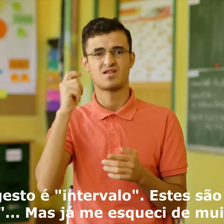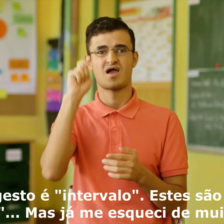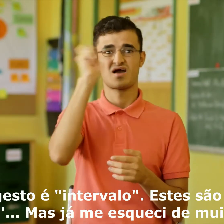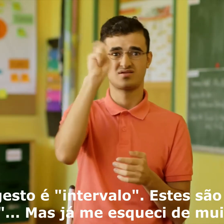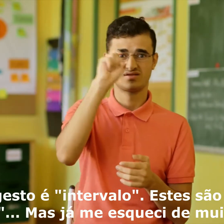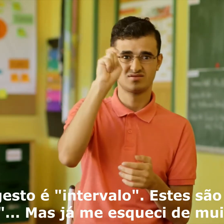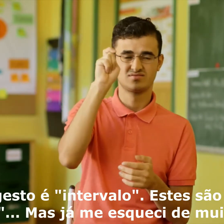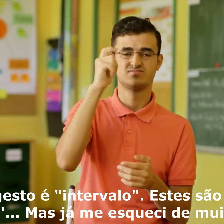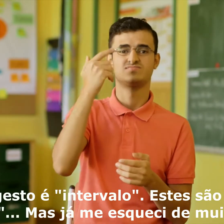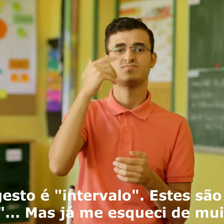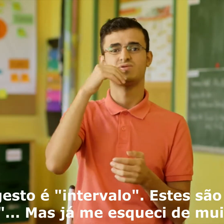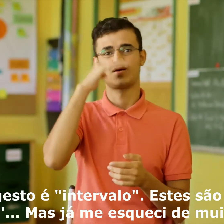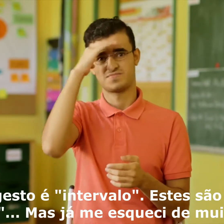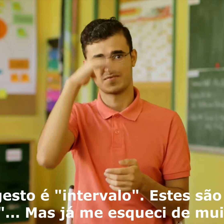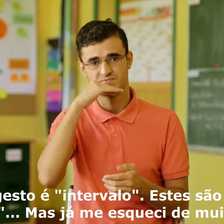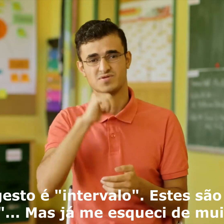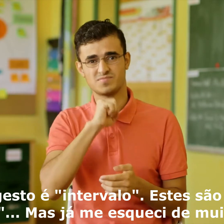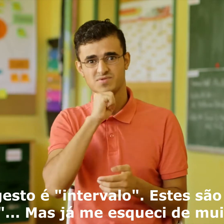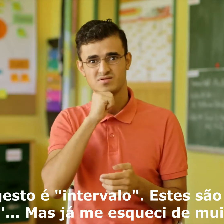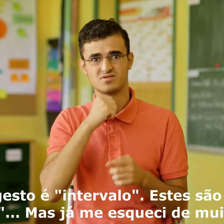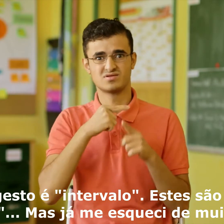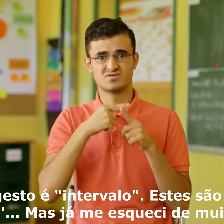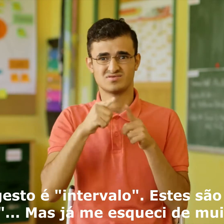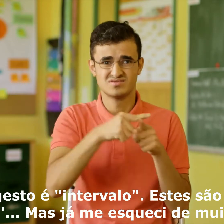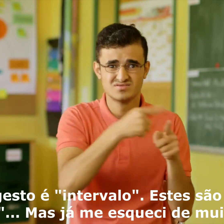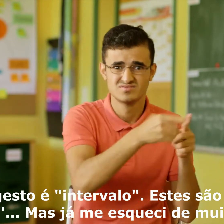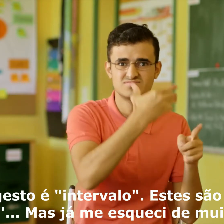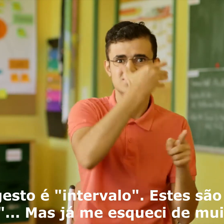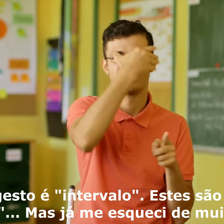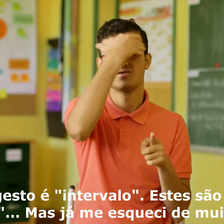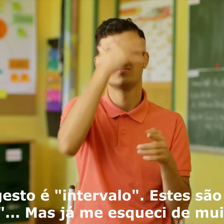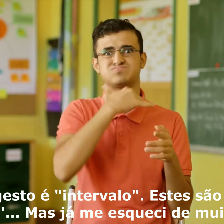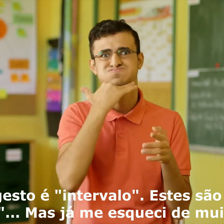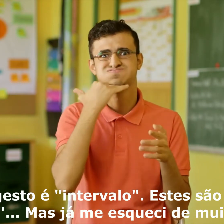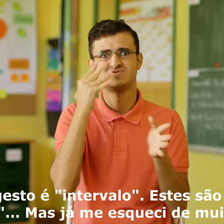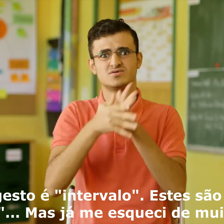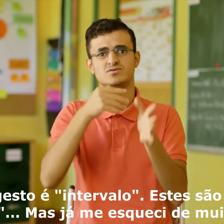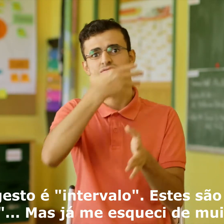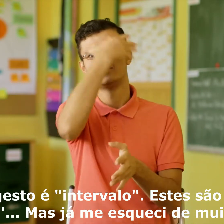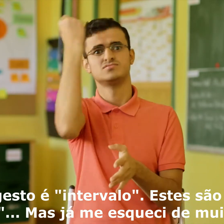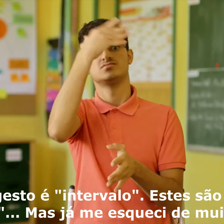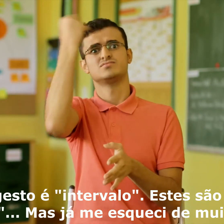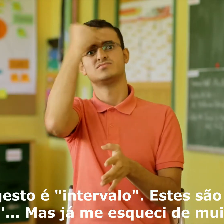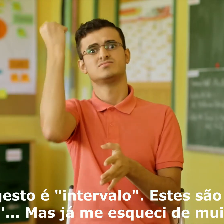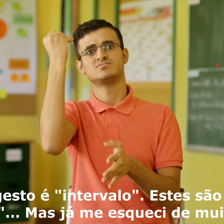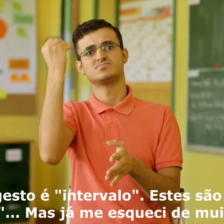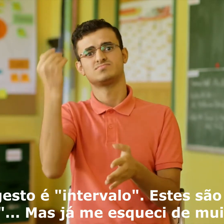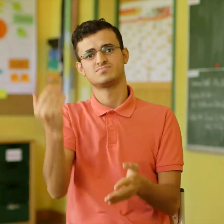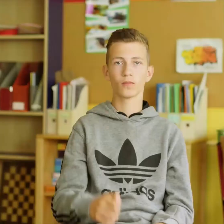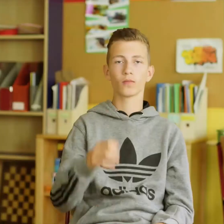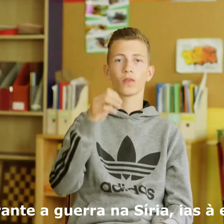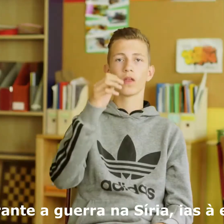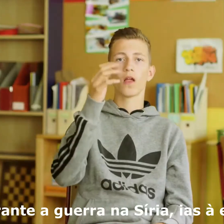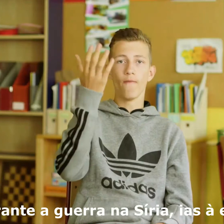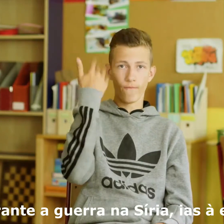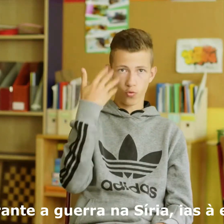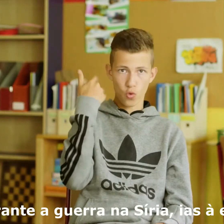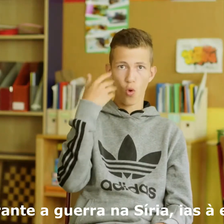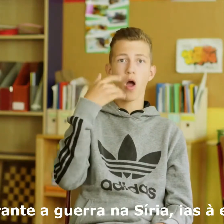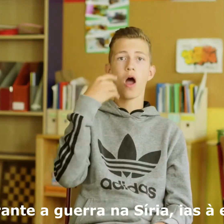isto era intervalo, isto era papá, mamã. Havia diferentes gestos que já me esqueci. E durante